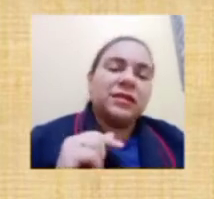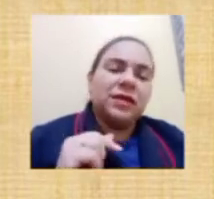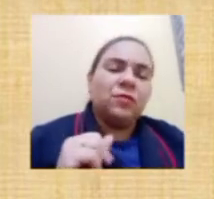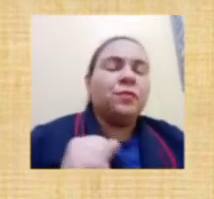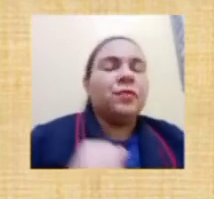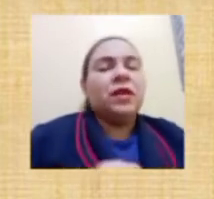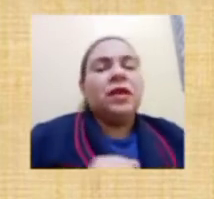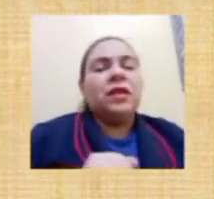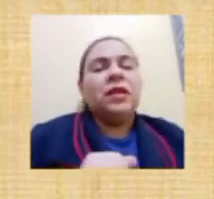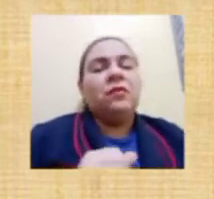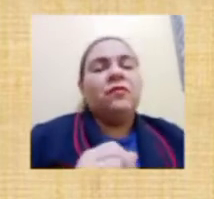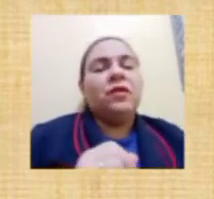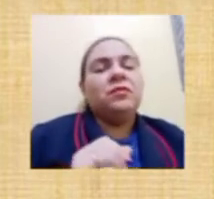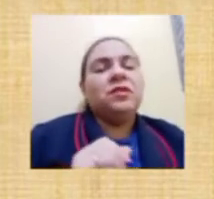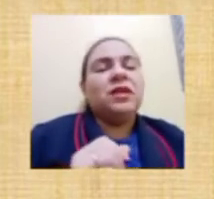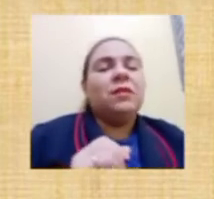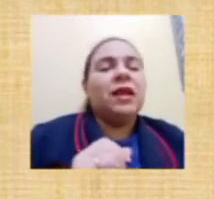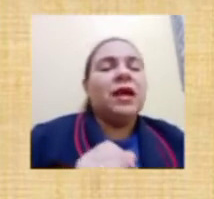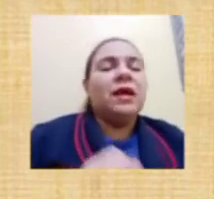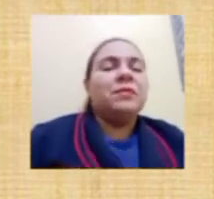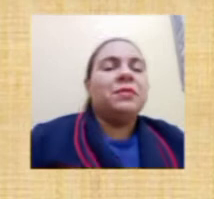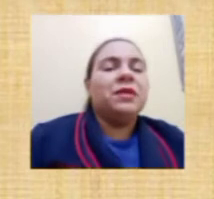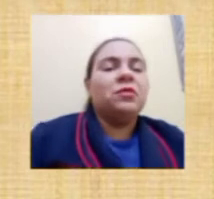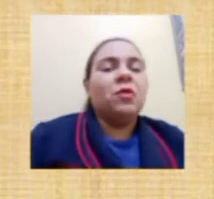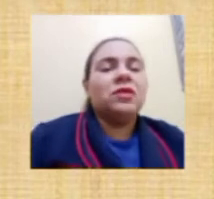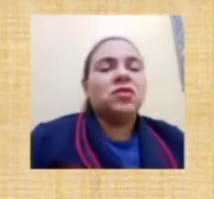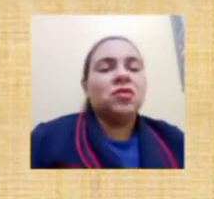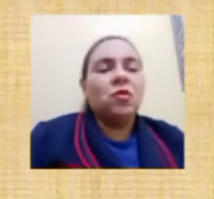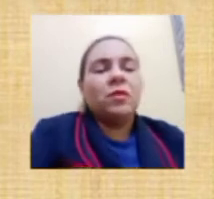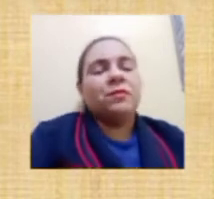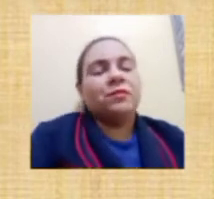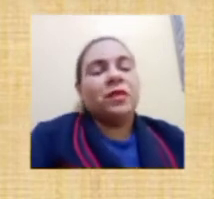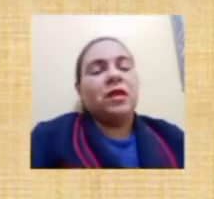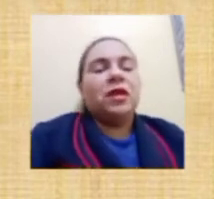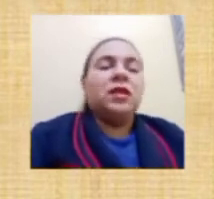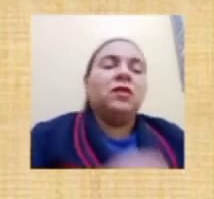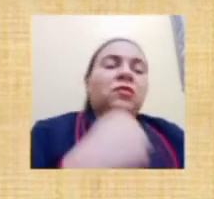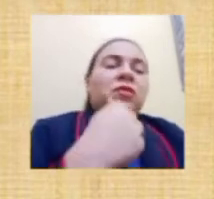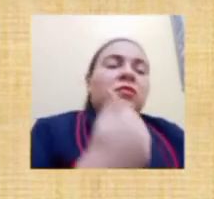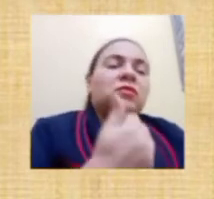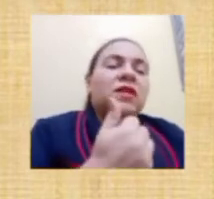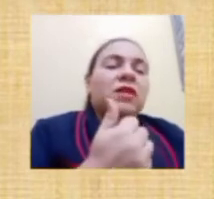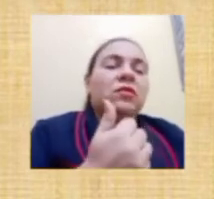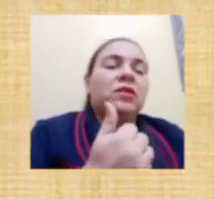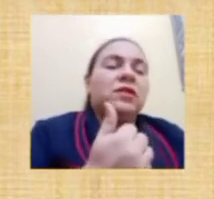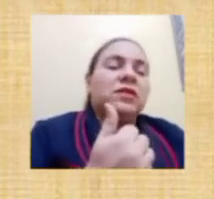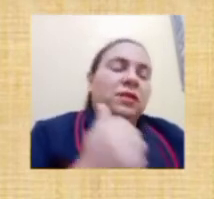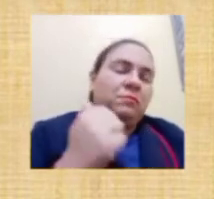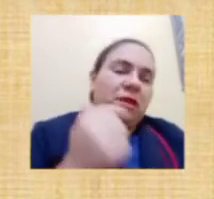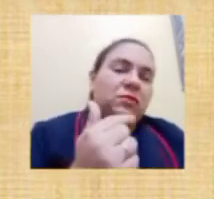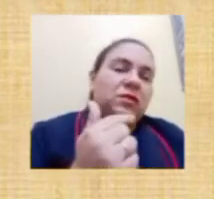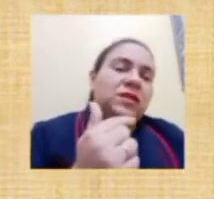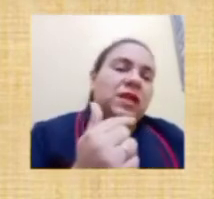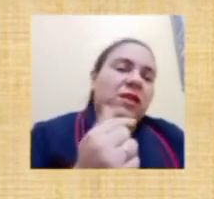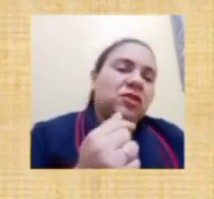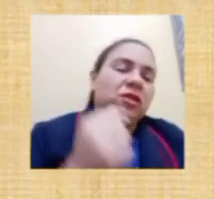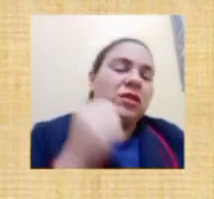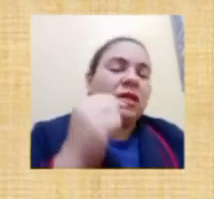nessa questão você vai ter duas operações para realizar: soma